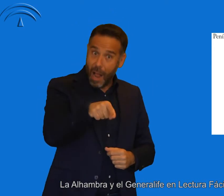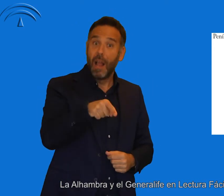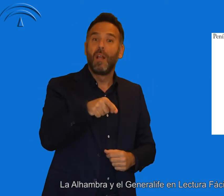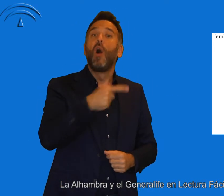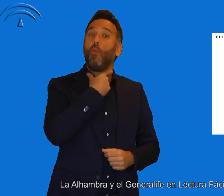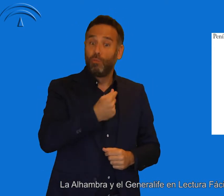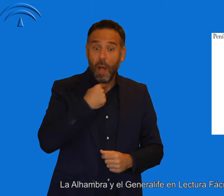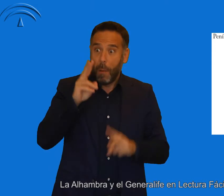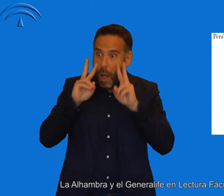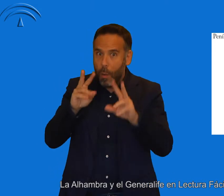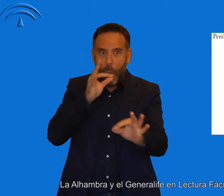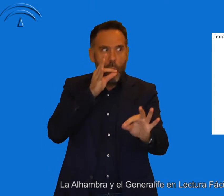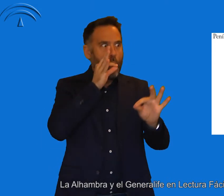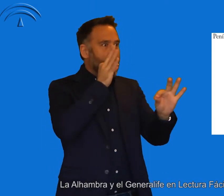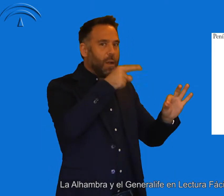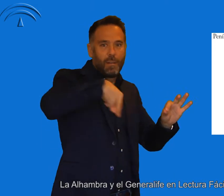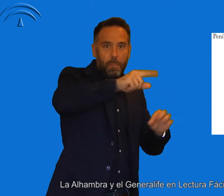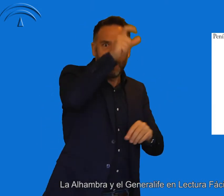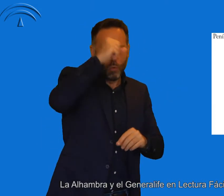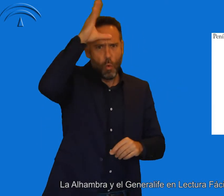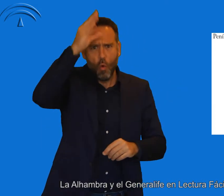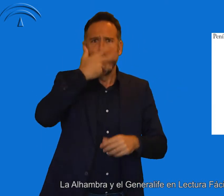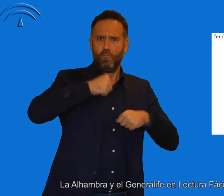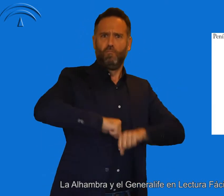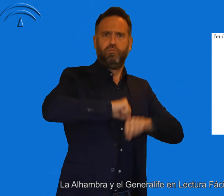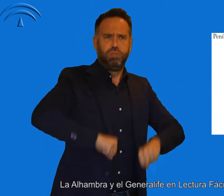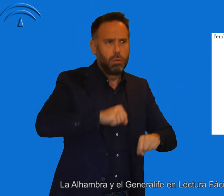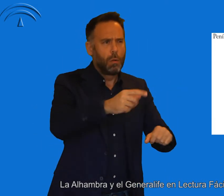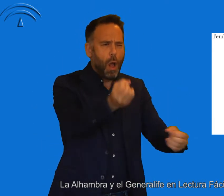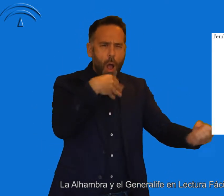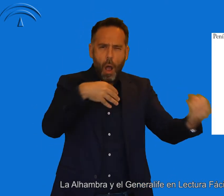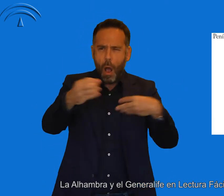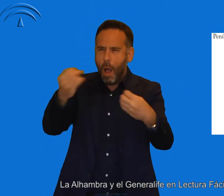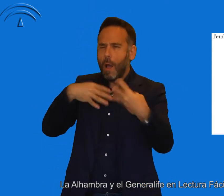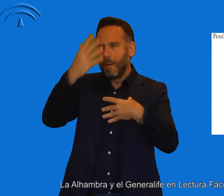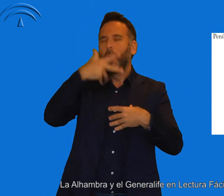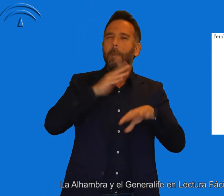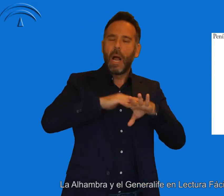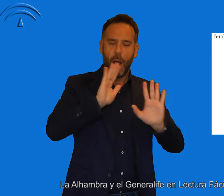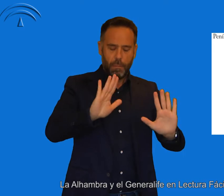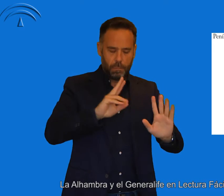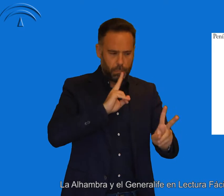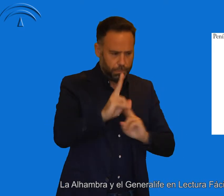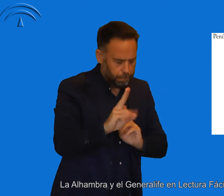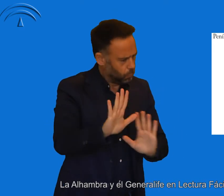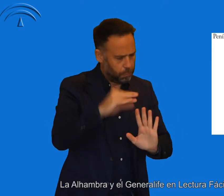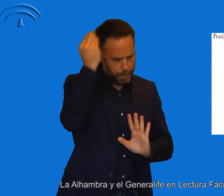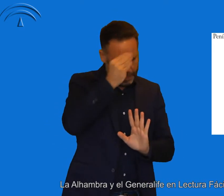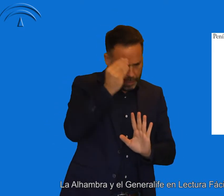Les gustaba aprender de los sabios a pensar y razonar antes de tomar cualquier decisión. También les